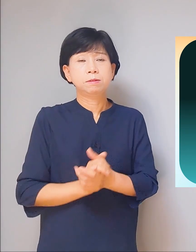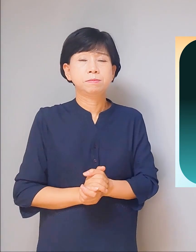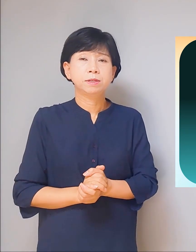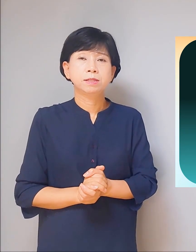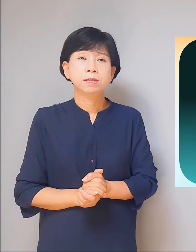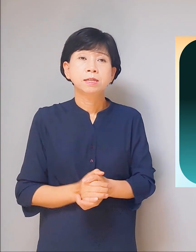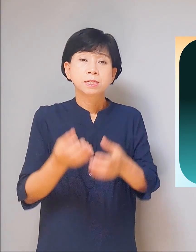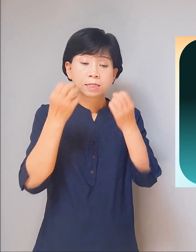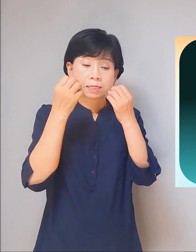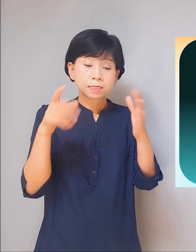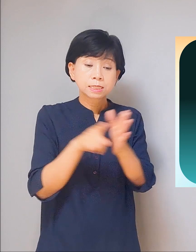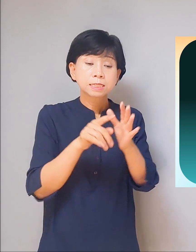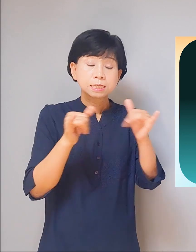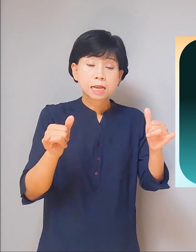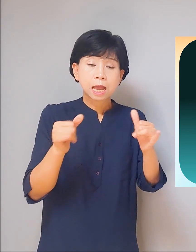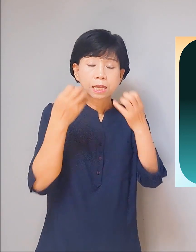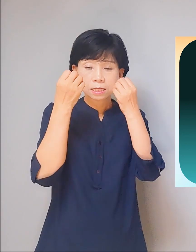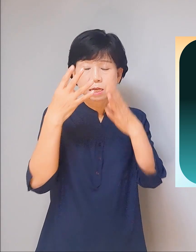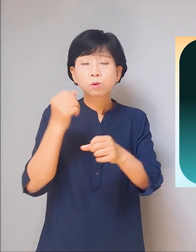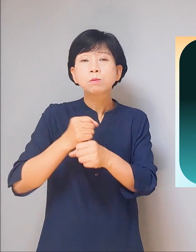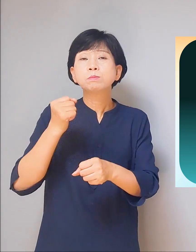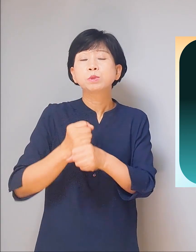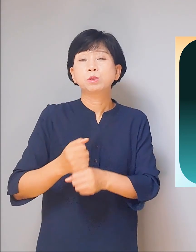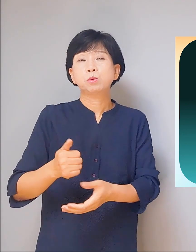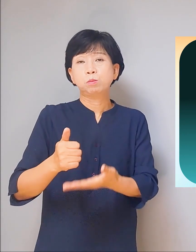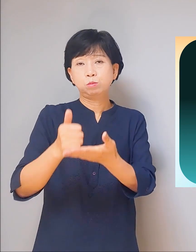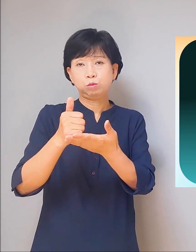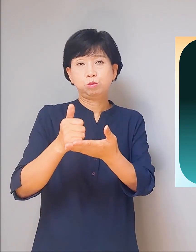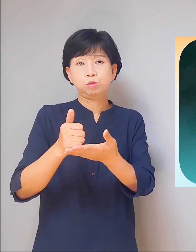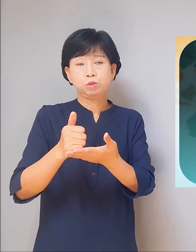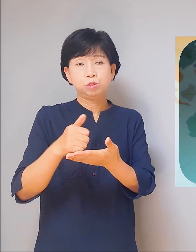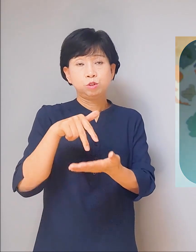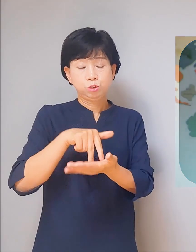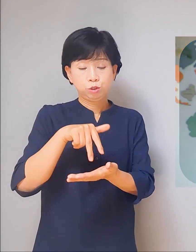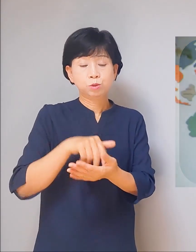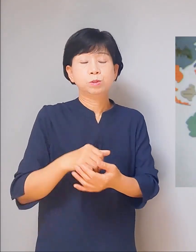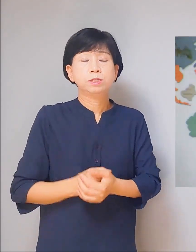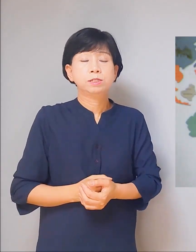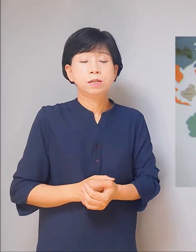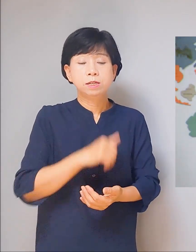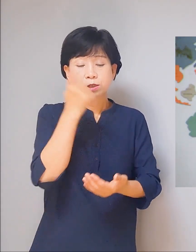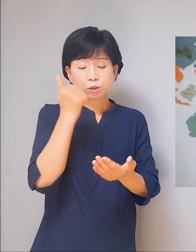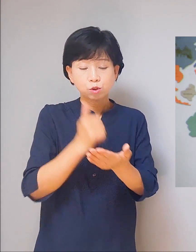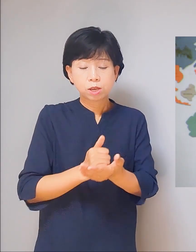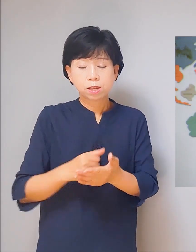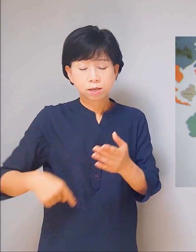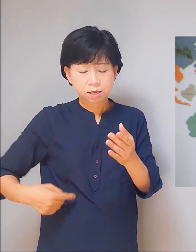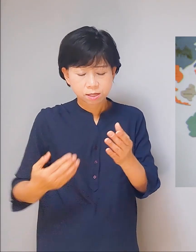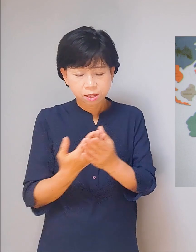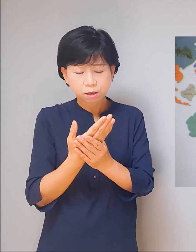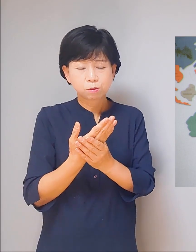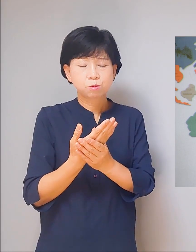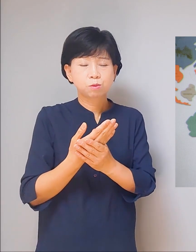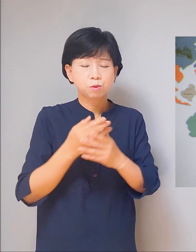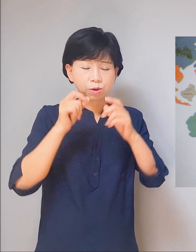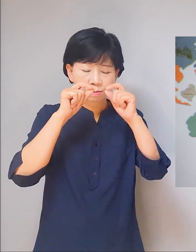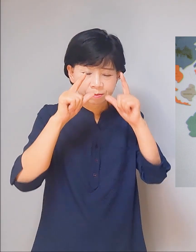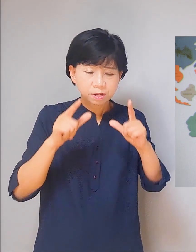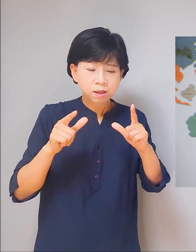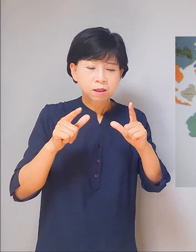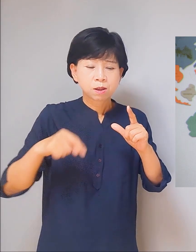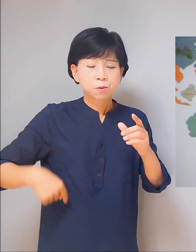신자는 새로운 피조물인 줄 믿습니다. 죄를 깨닫고 회개하고 세례받고 죄의